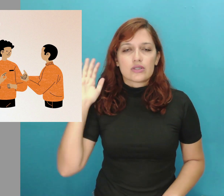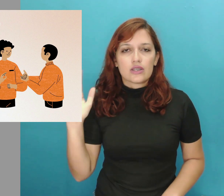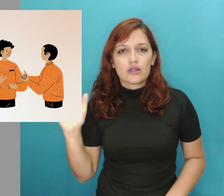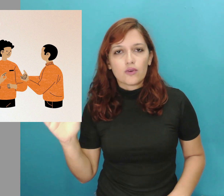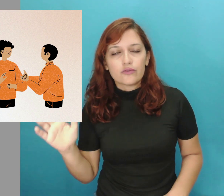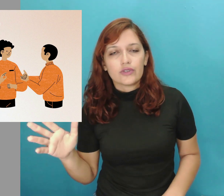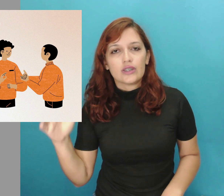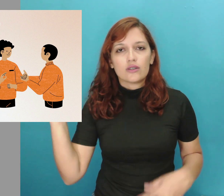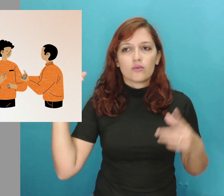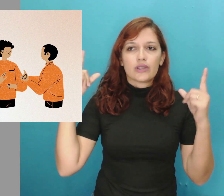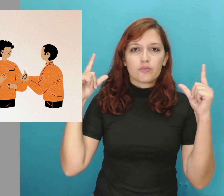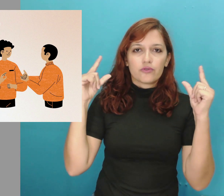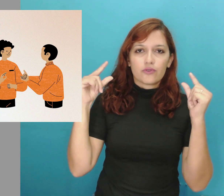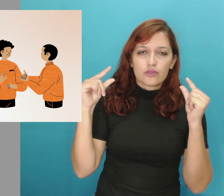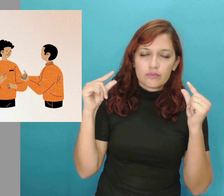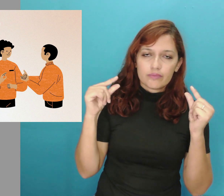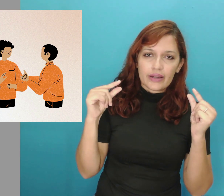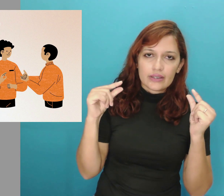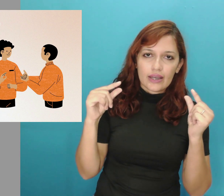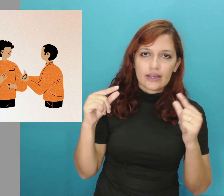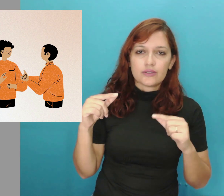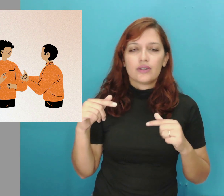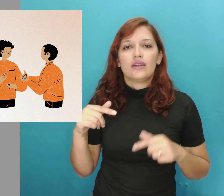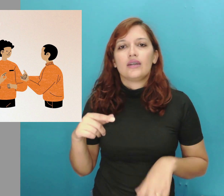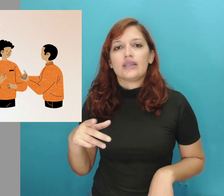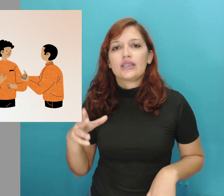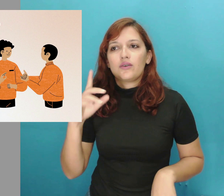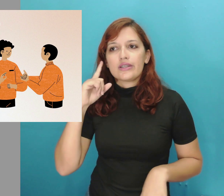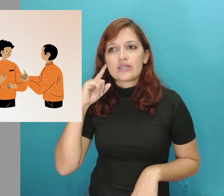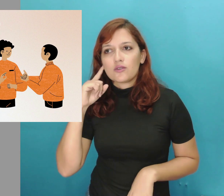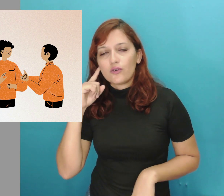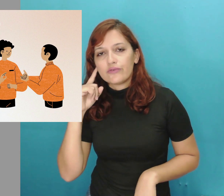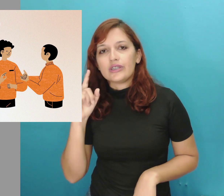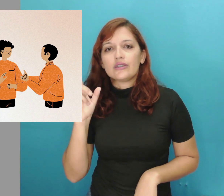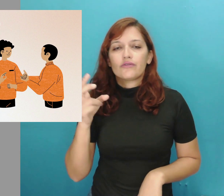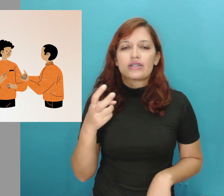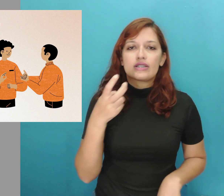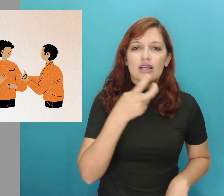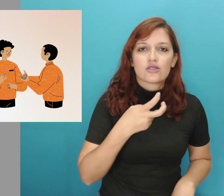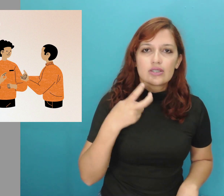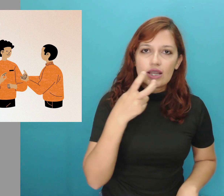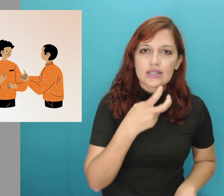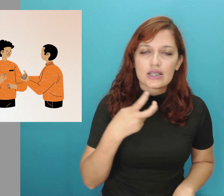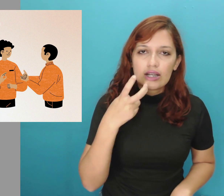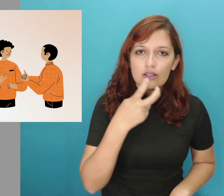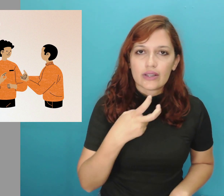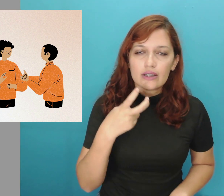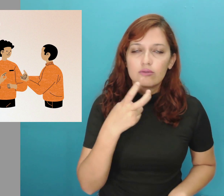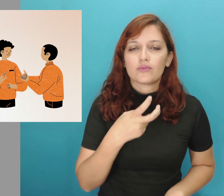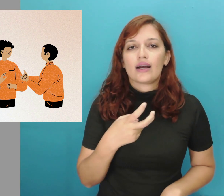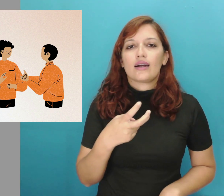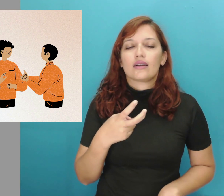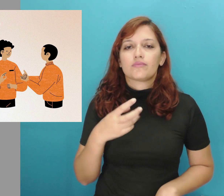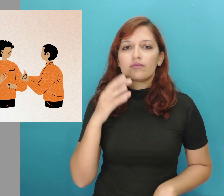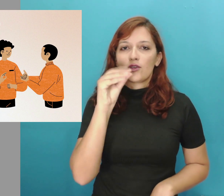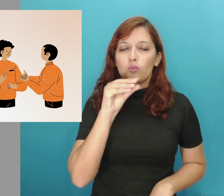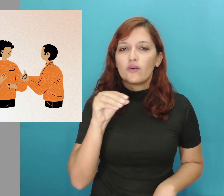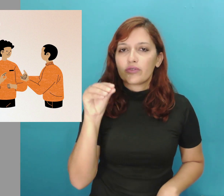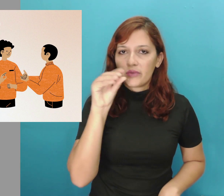conseguiam ouvir, com o tempo foram perdendo. Então, eles iam ouvindo e fazendo a associação, né, com o movimento